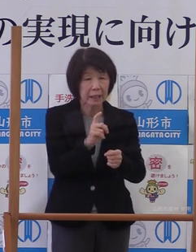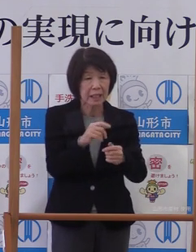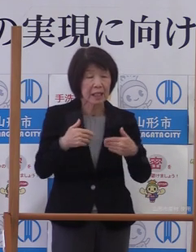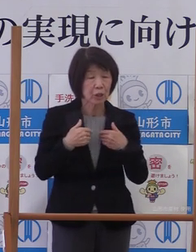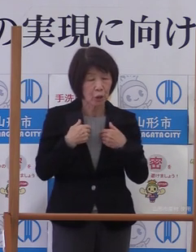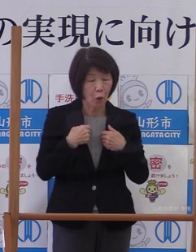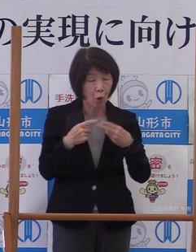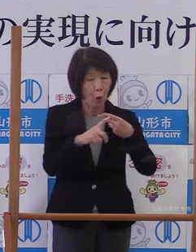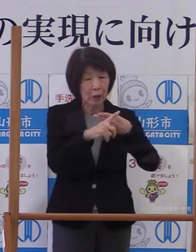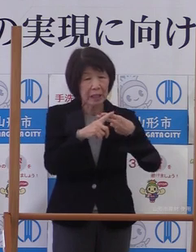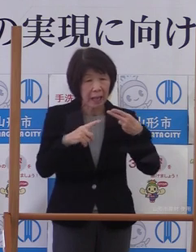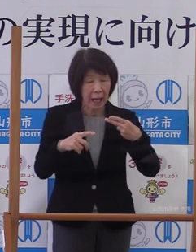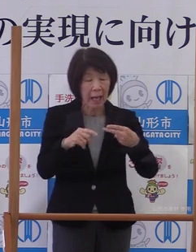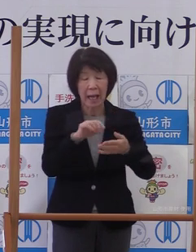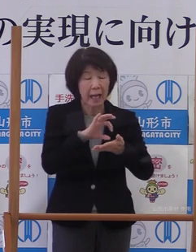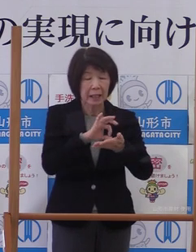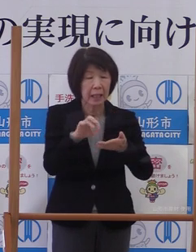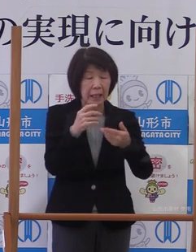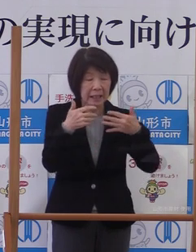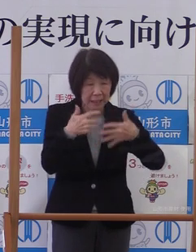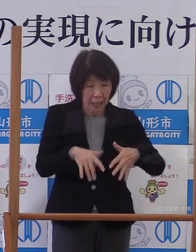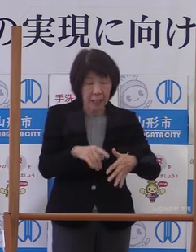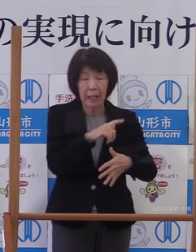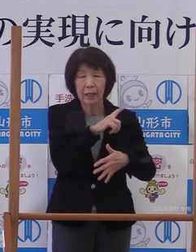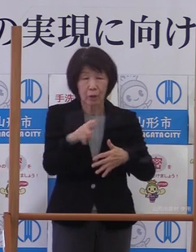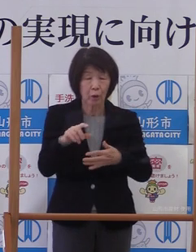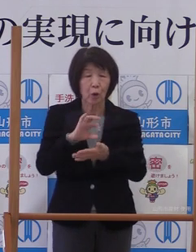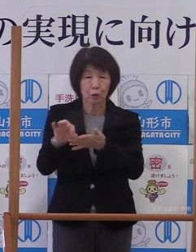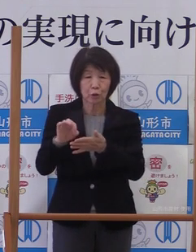農業用機械及び生産施設の